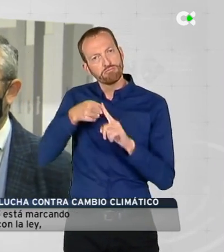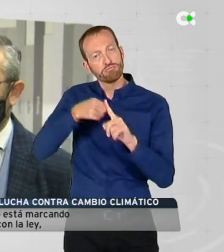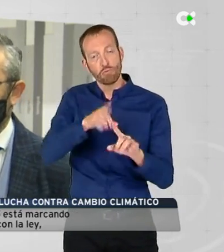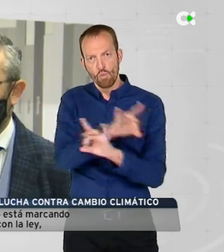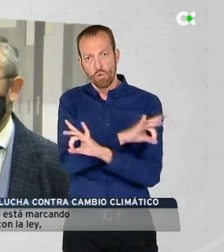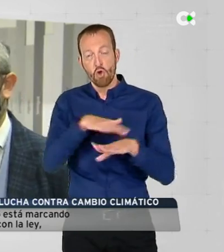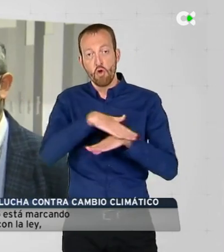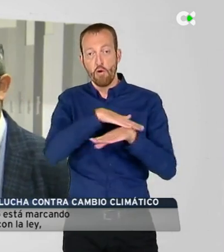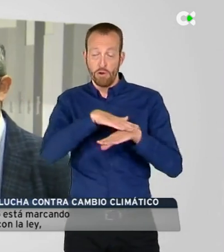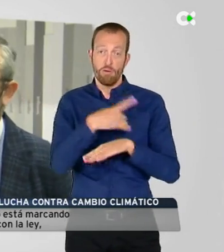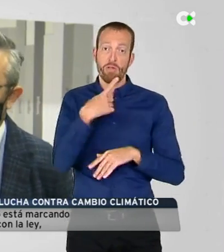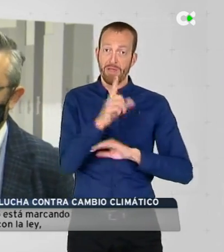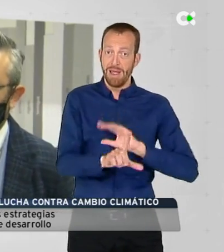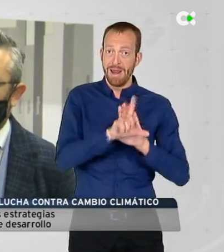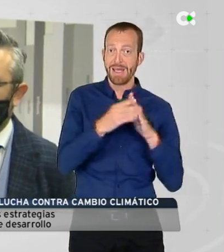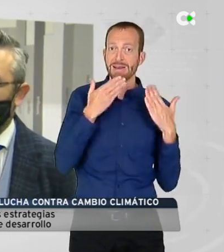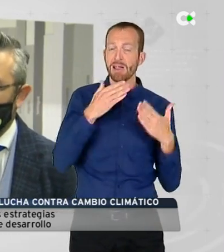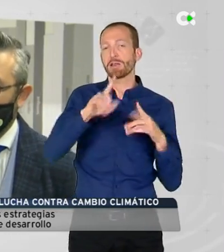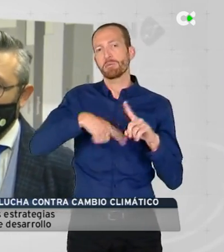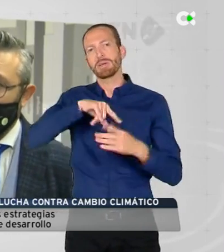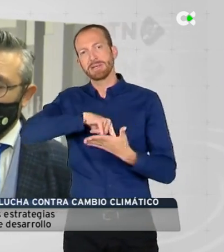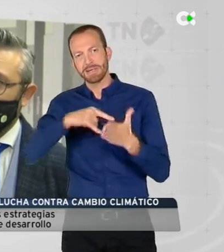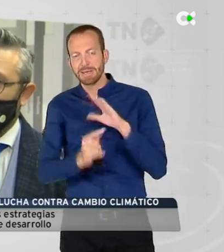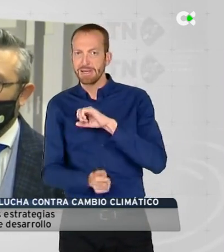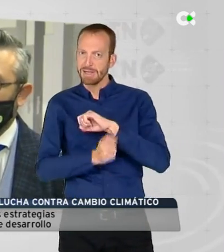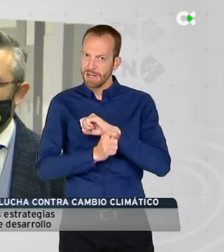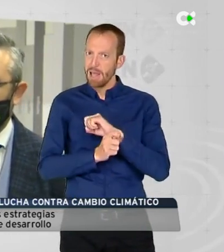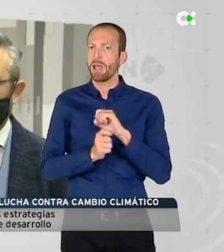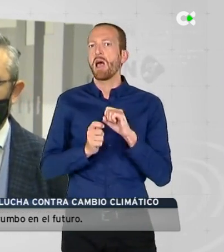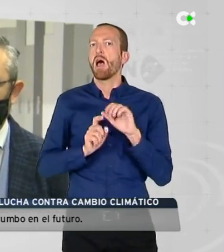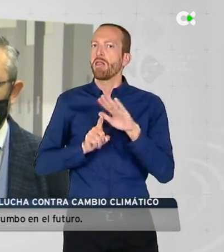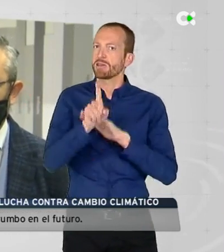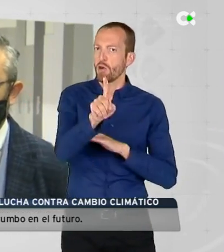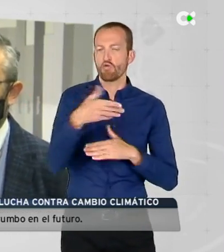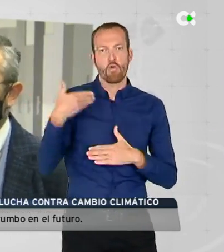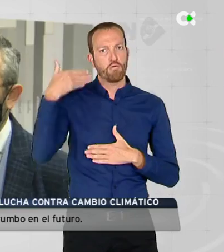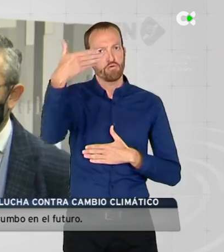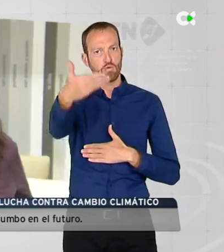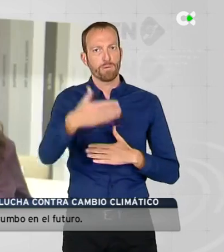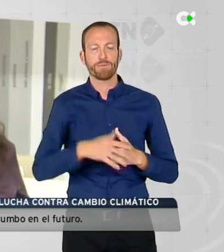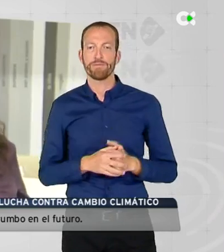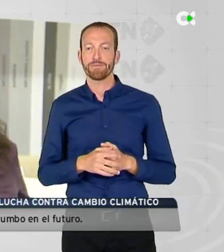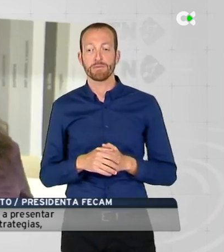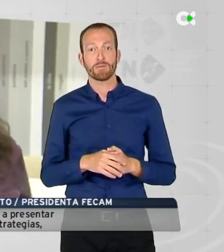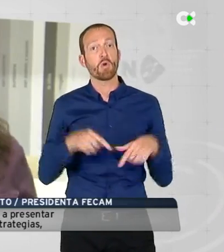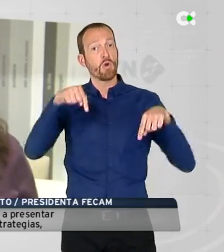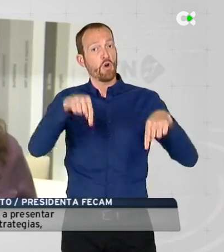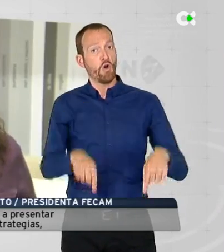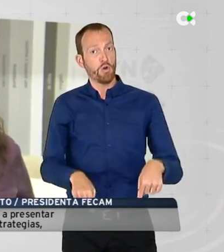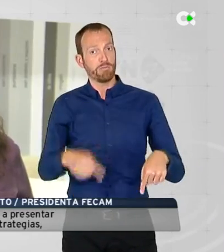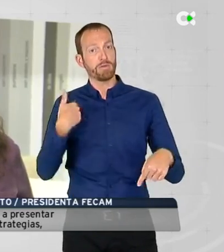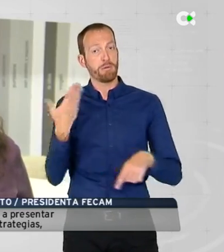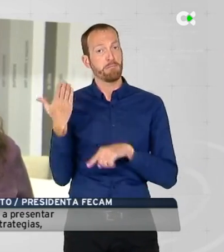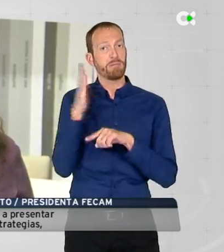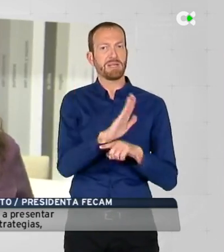gobierno está marcando no solo con la ley, sino las estrategias, los planes de desarrollo que marcarán el rumbo en el futuro. Hoy vamos a presentar